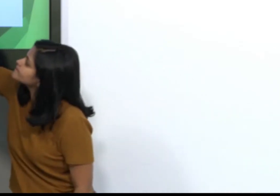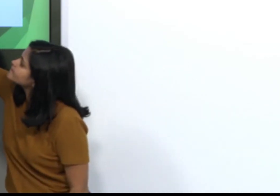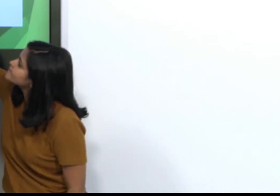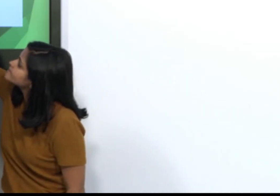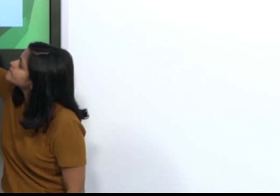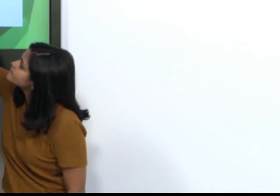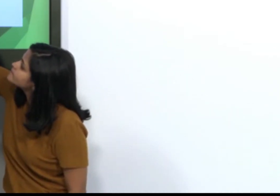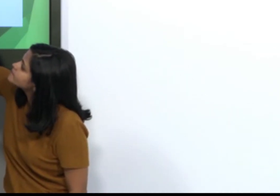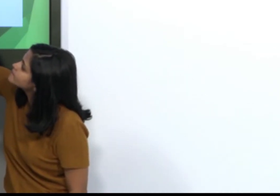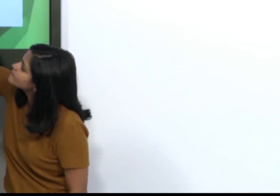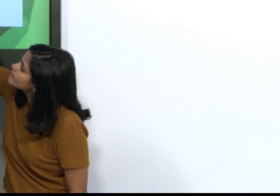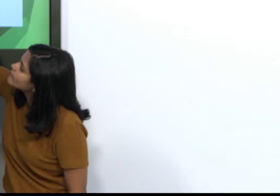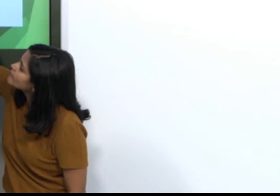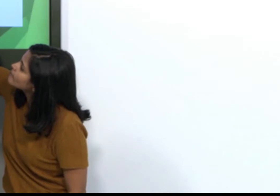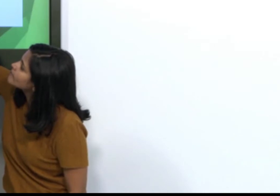essas 2 barras.